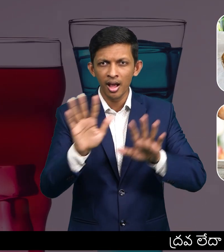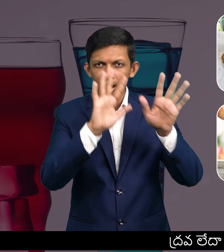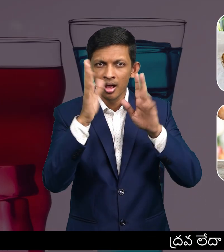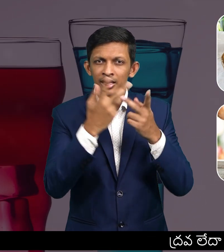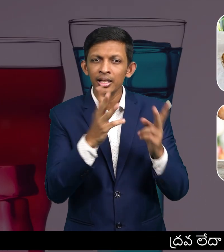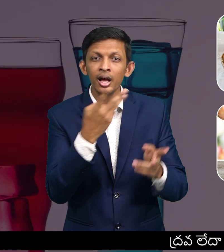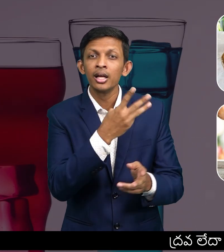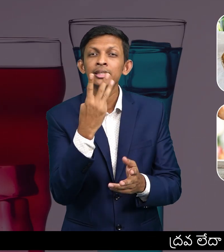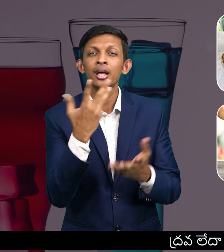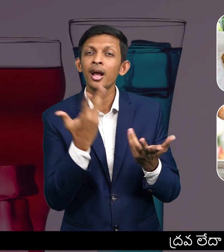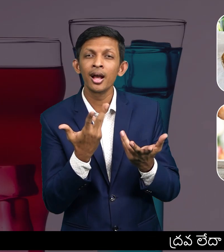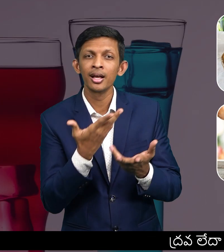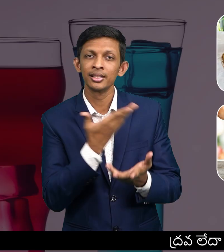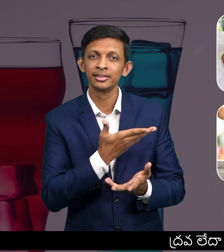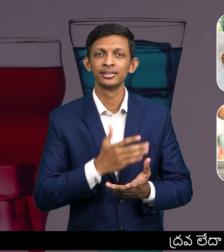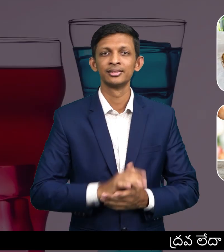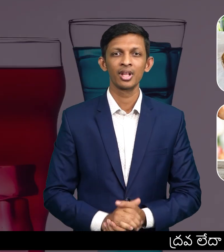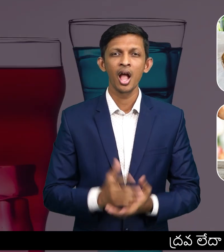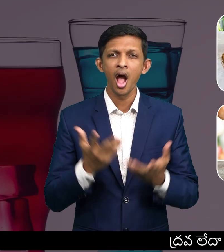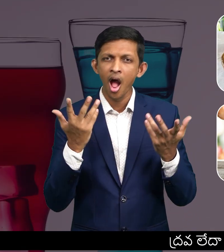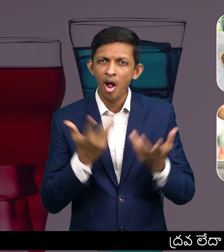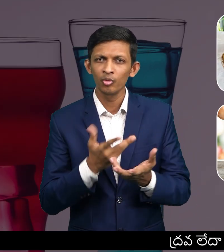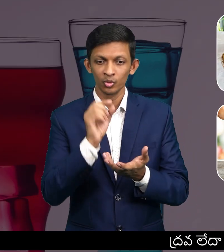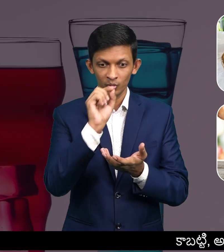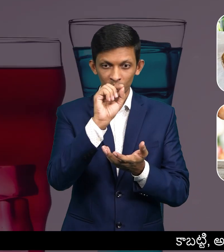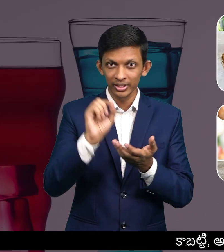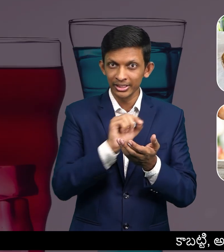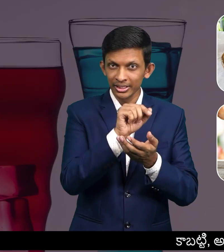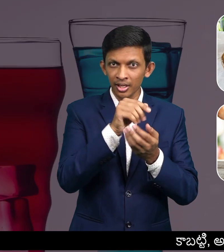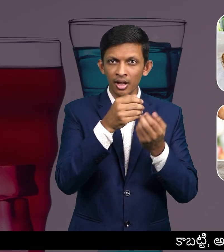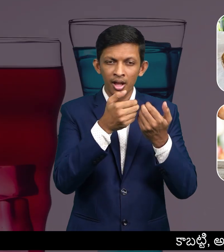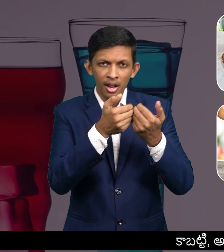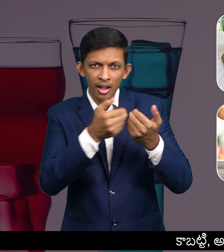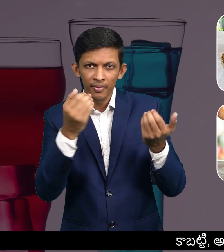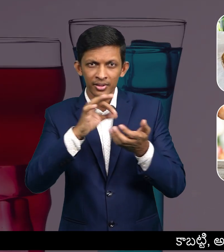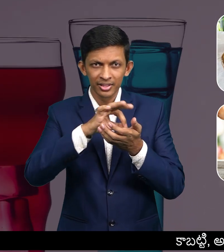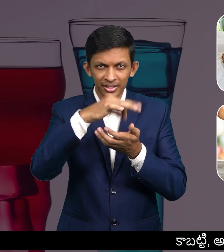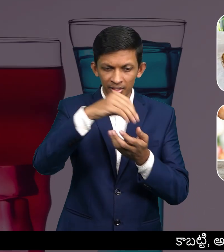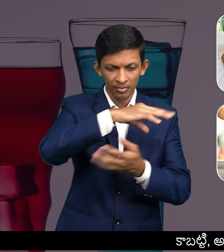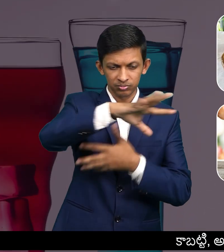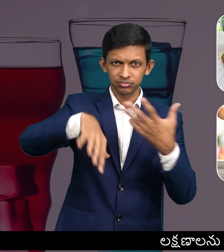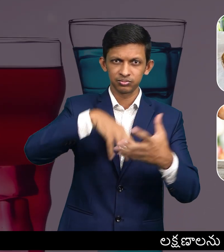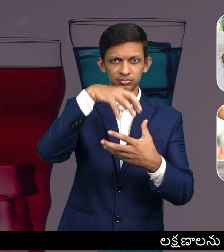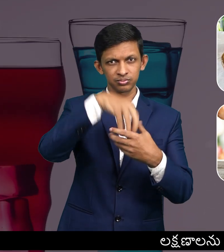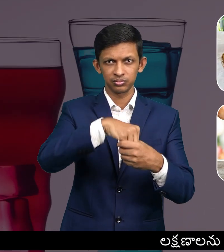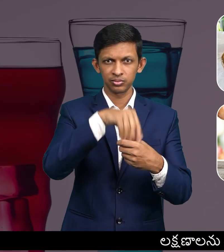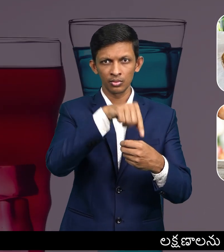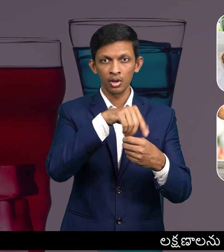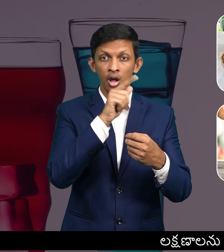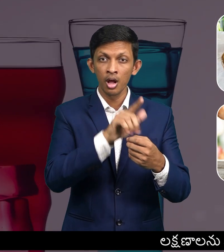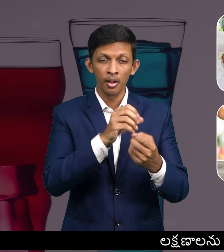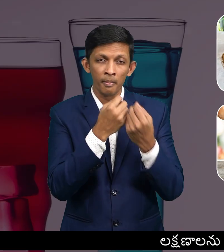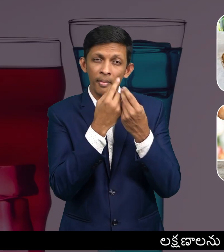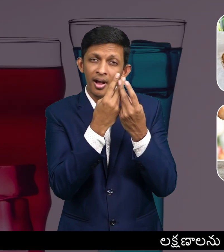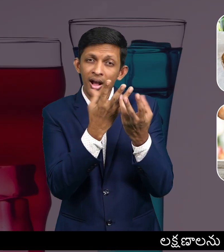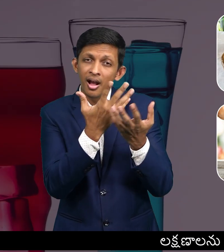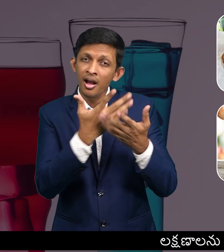ద్రవ లేదా వాయు పదార్థాలు. కాబట్టి అవి చాలా విభిన్న లక్షణాలను కలిగి ఉన్నట్లయితే